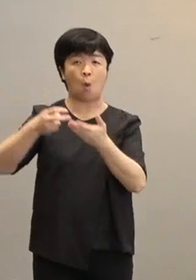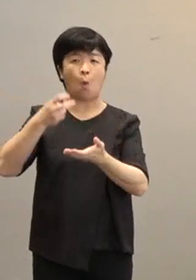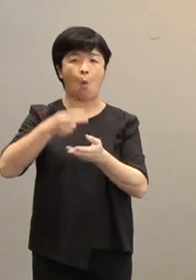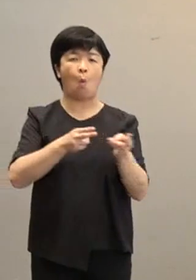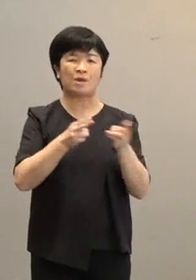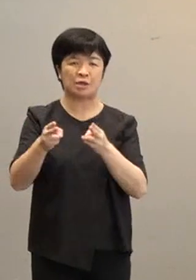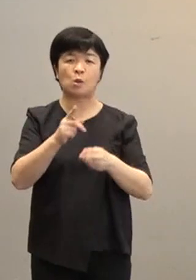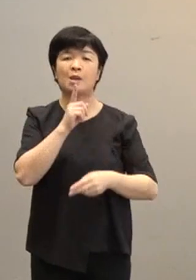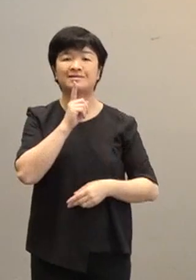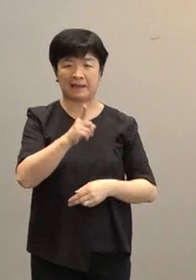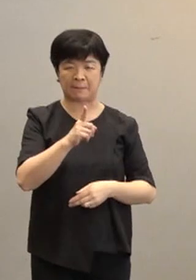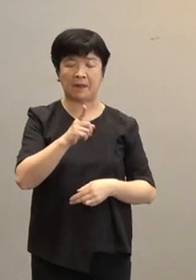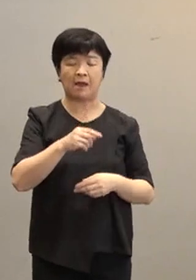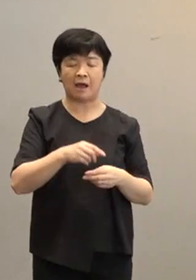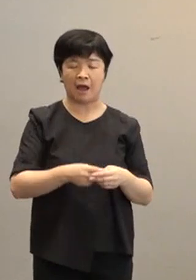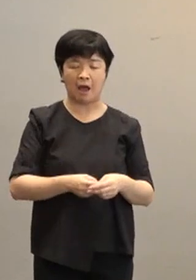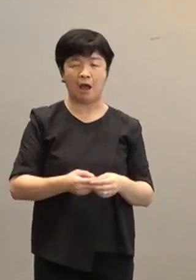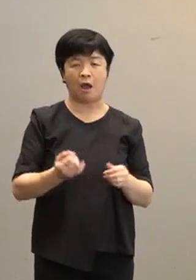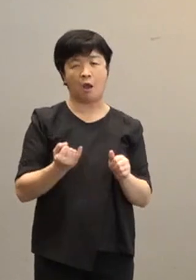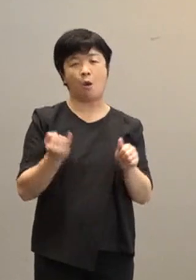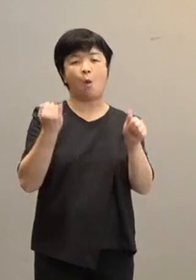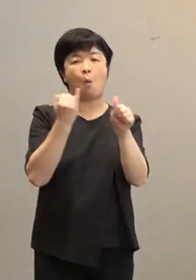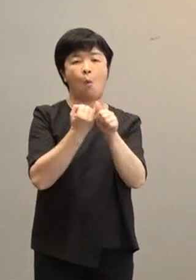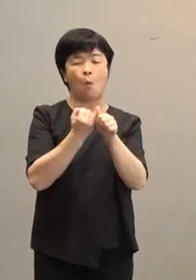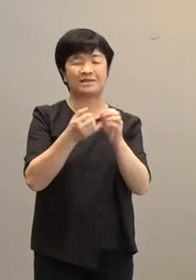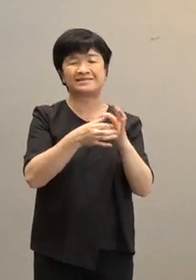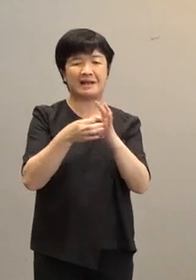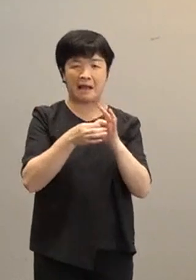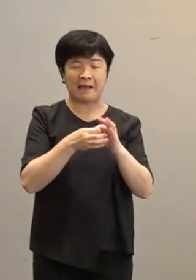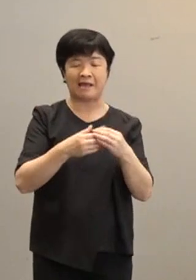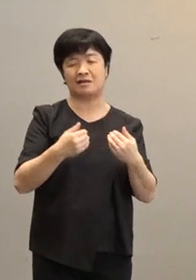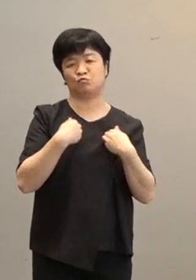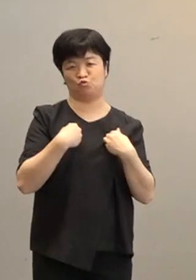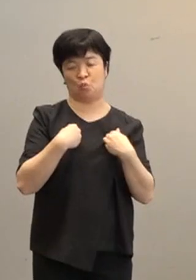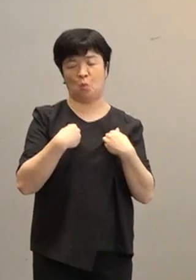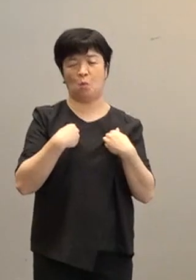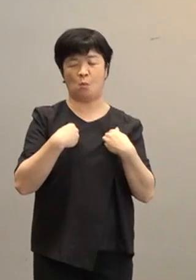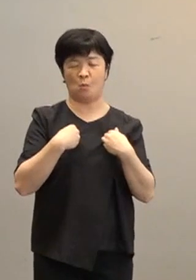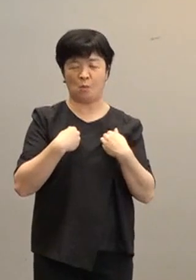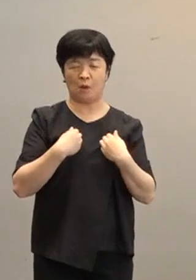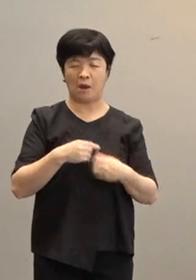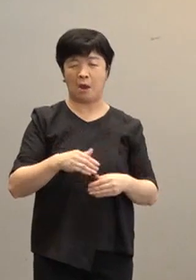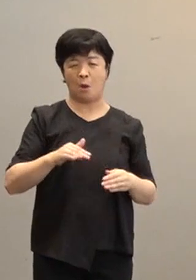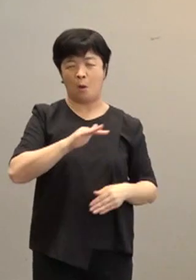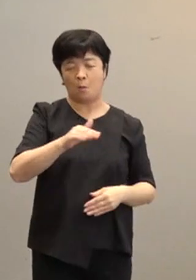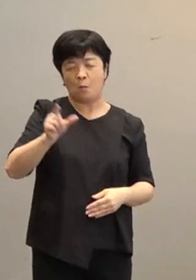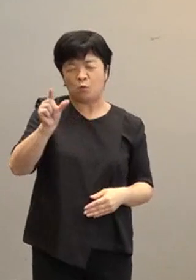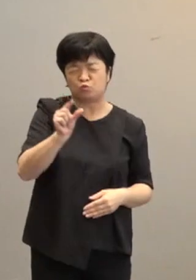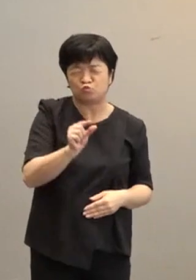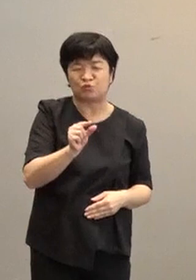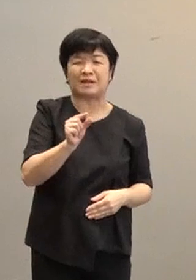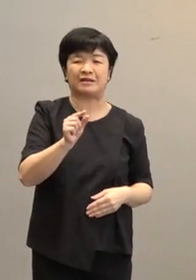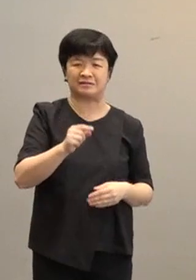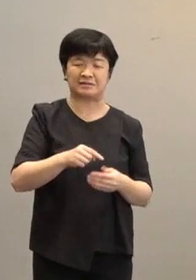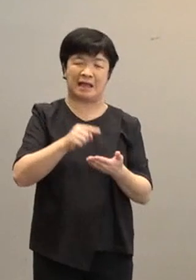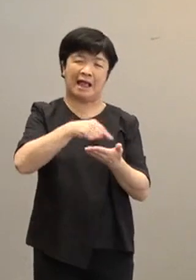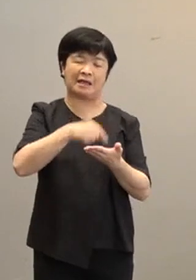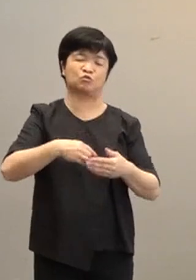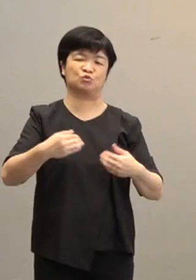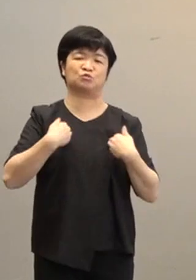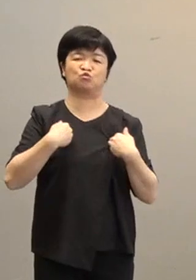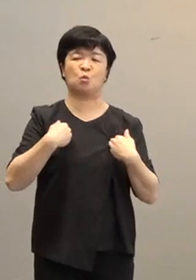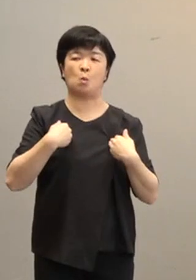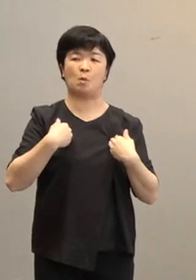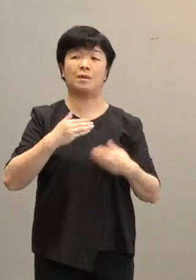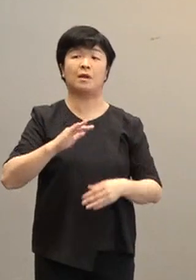前提というものが多いという中でですね、少子化対策や多様性のある社会づくりを進めていく中で、まあ、婚姻を結婚を